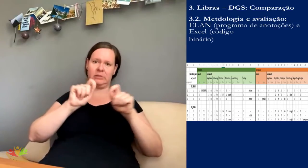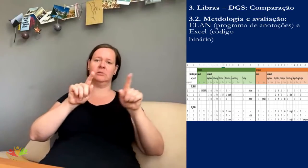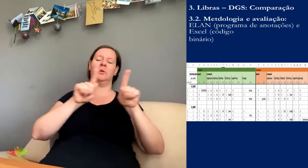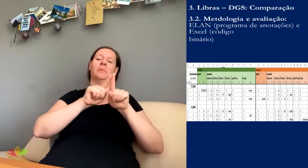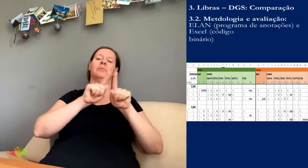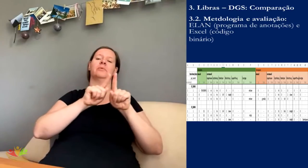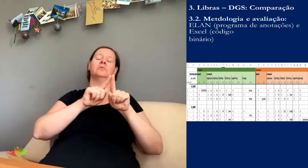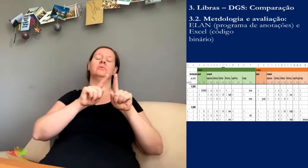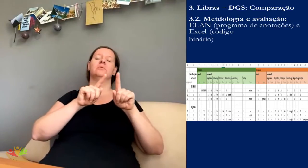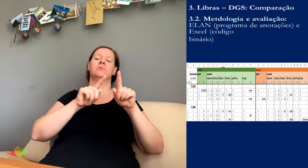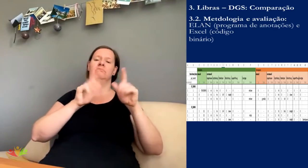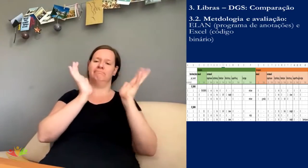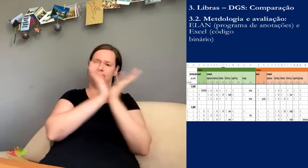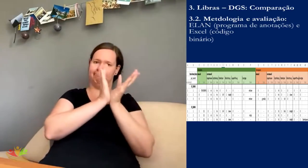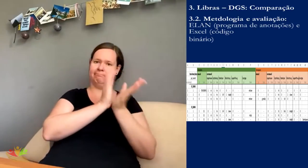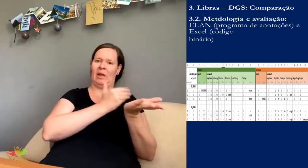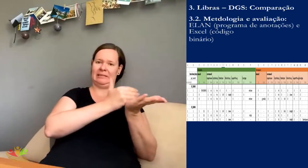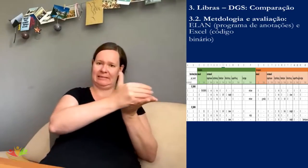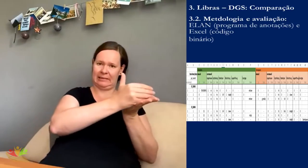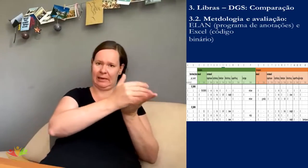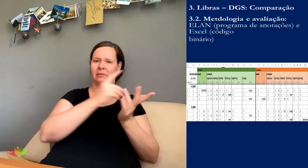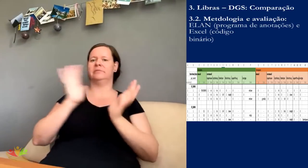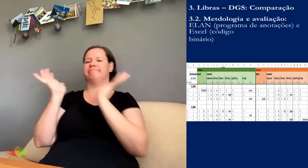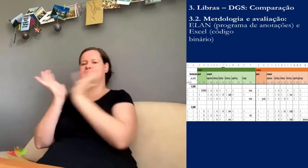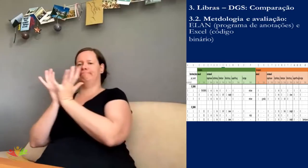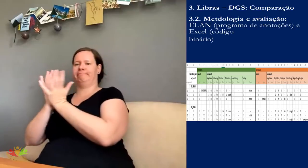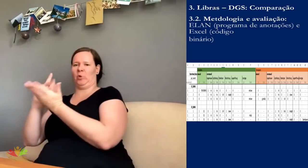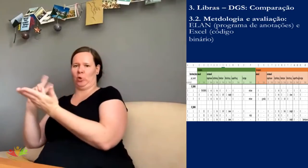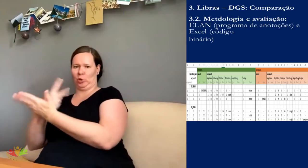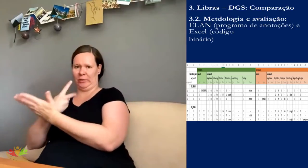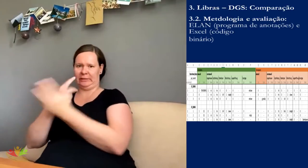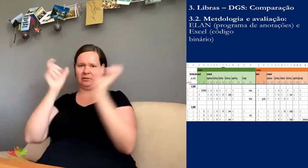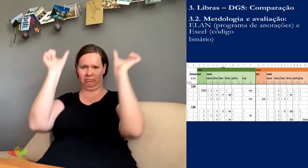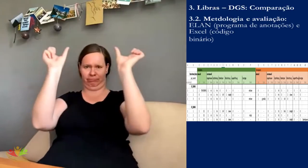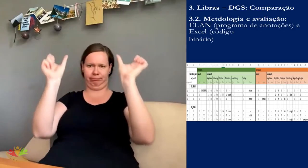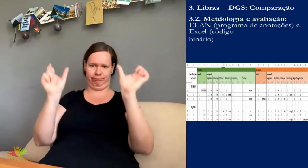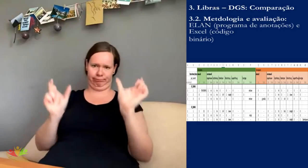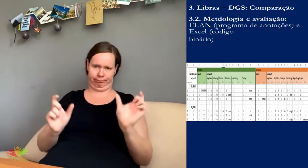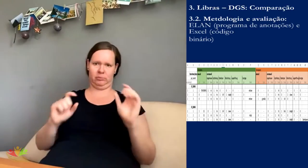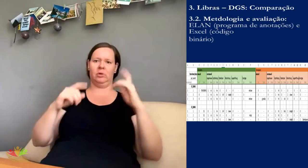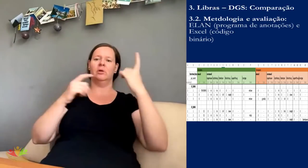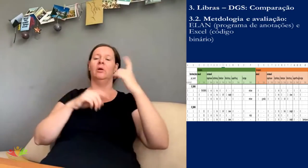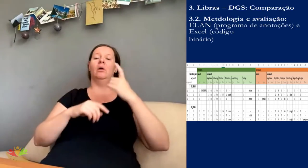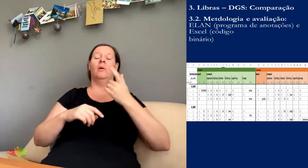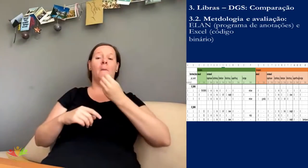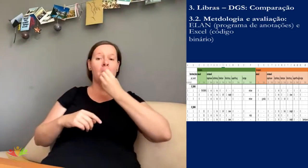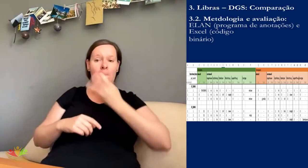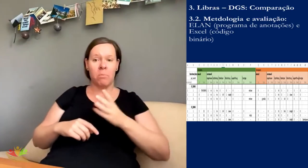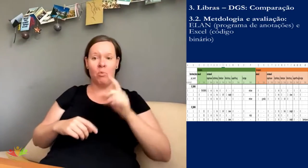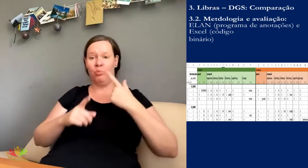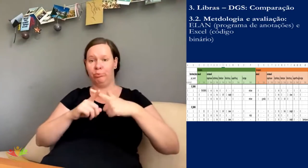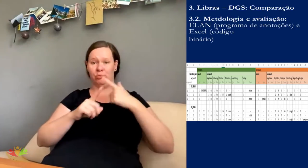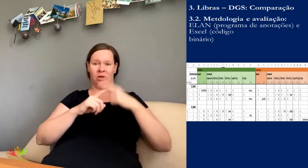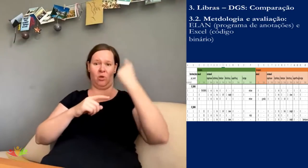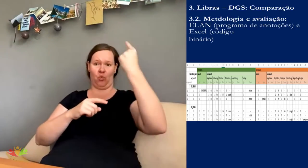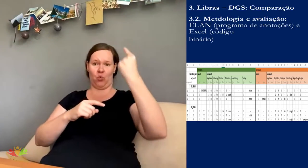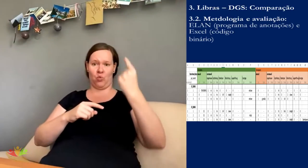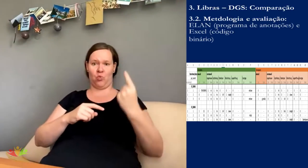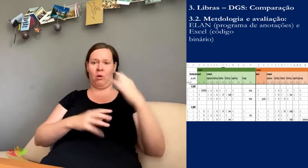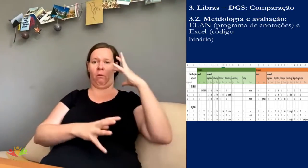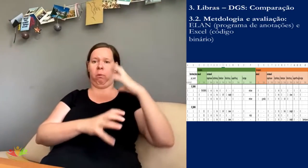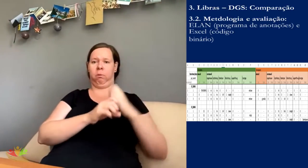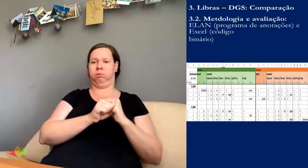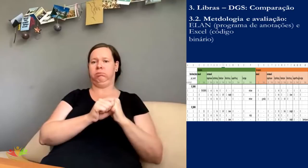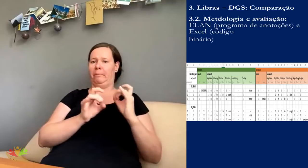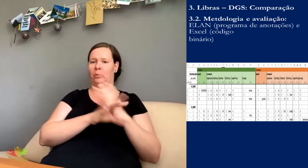para a presença ou ausência de um sinal condicional ou para a presença ou ausência de um marcador não manual. Ok? Para cada condição